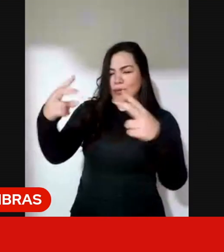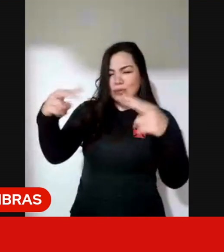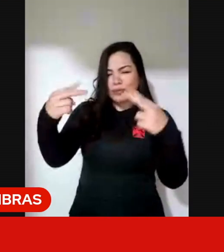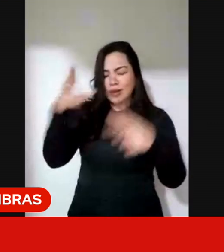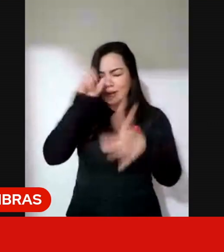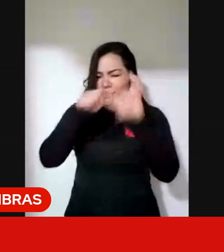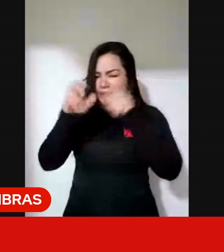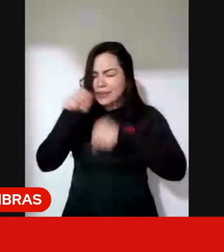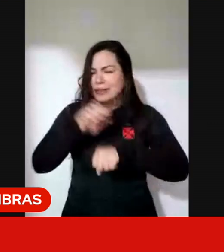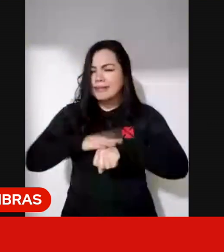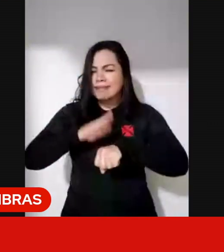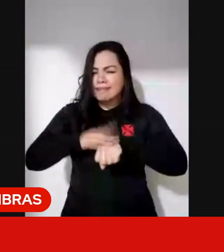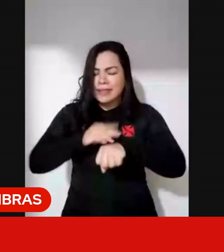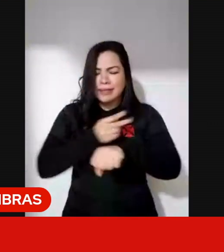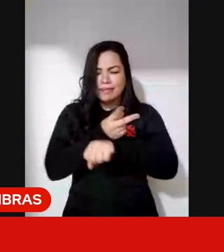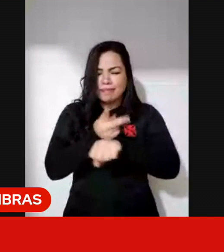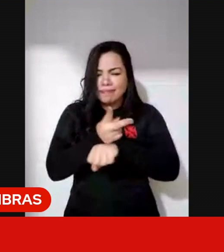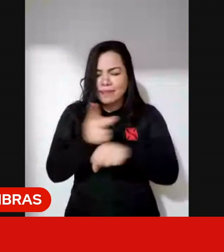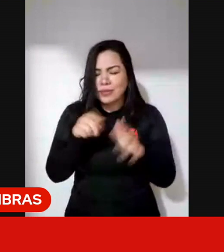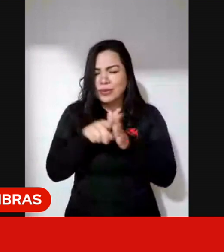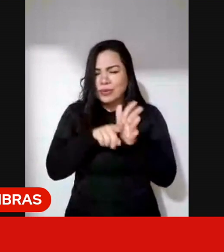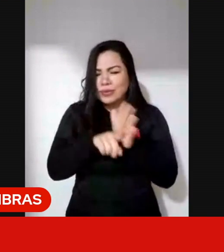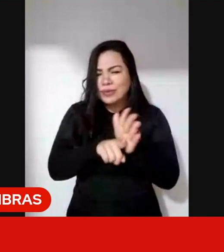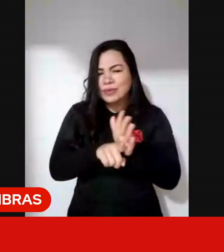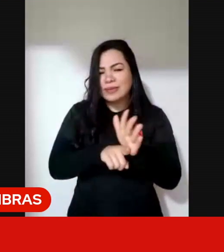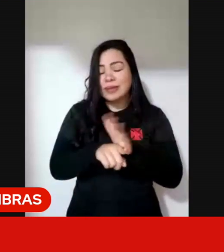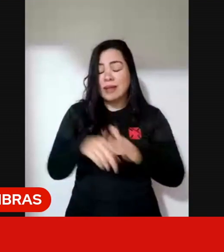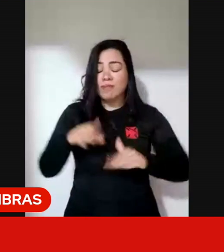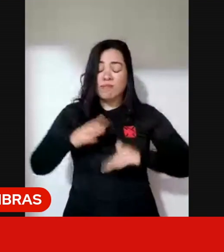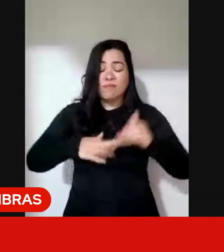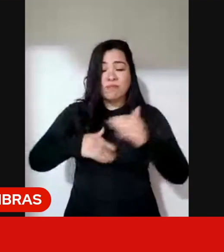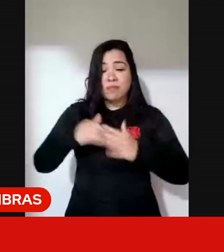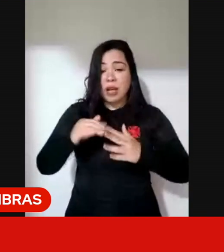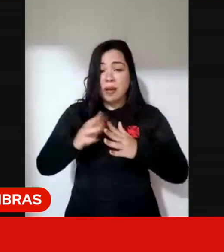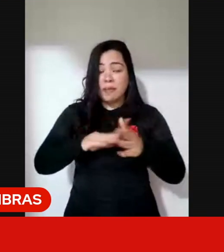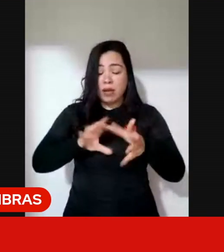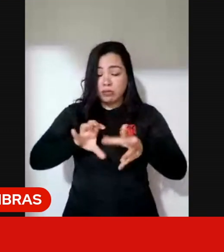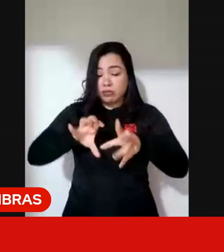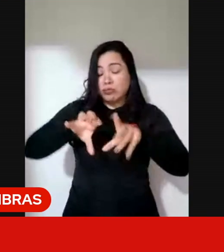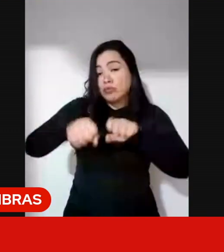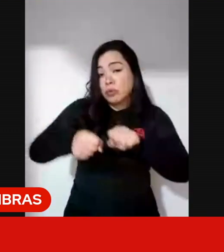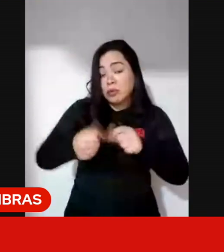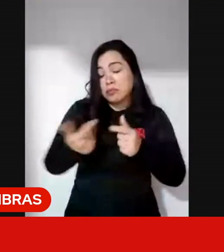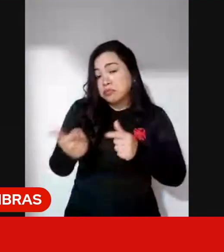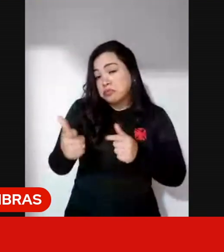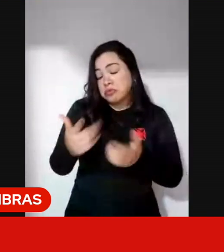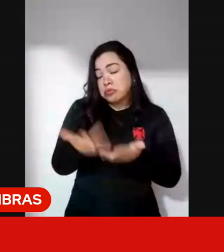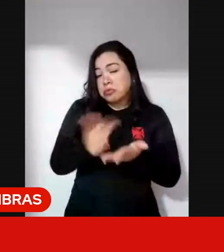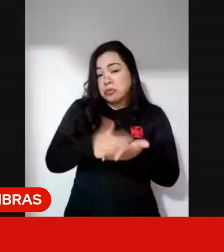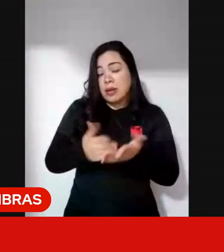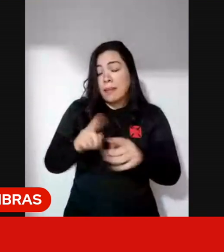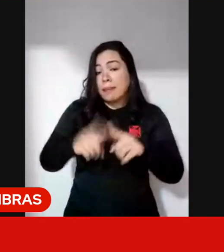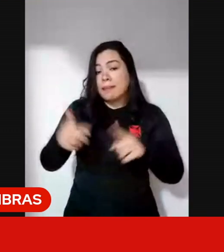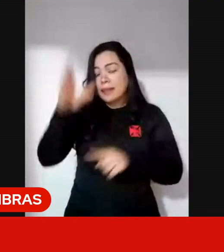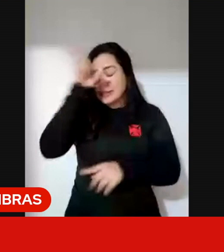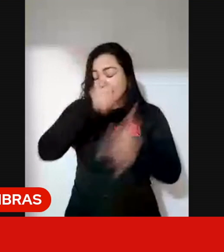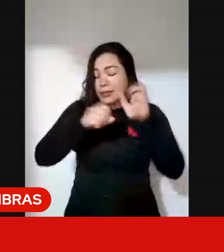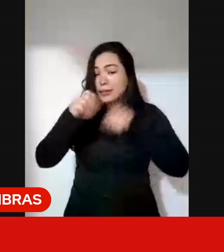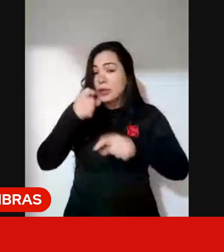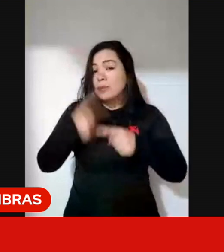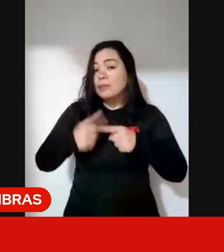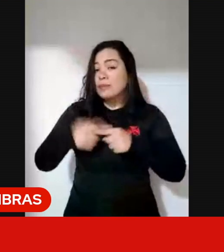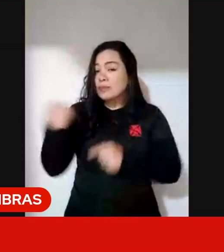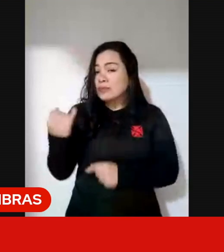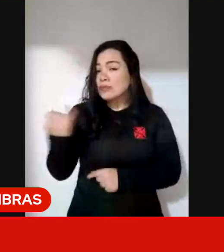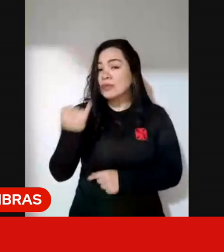aprender, a buscar. E mesmo que não se formem, que não sejam intérpretes, que aprendam, né? Porque é importante